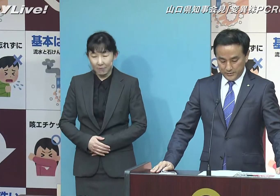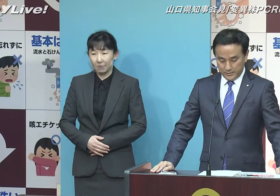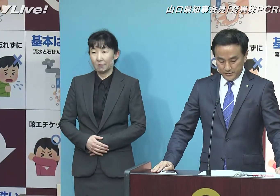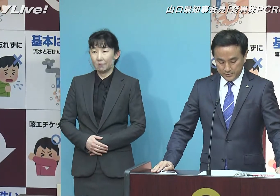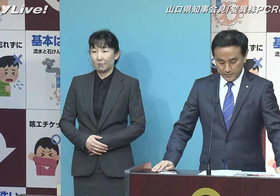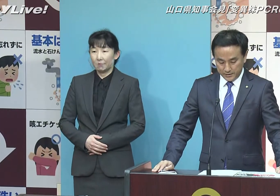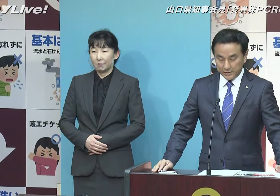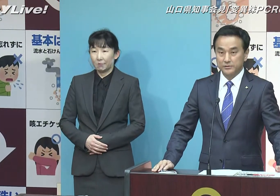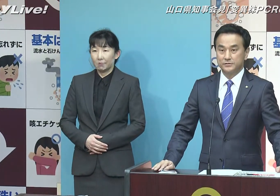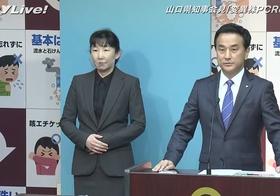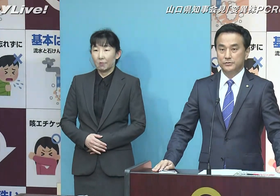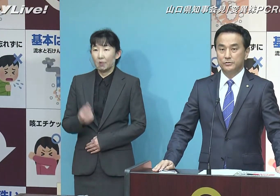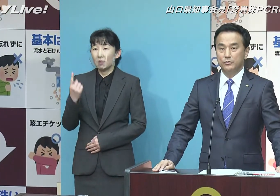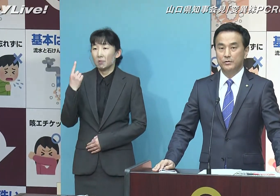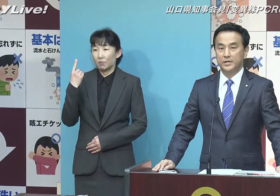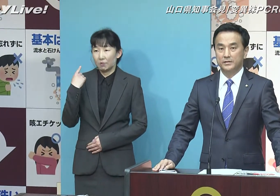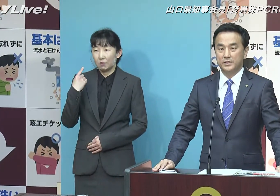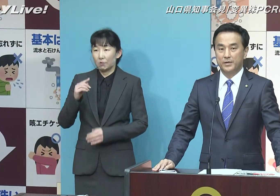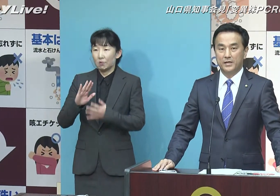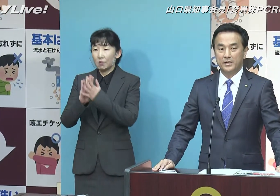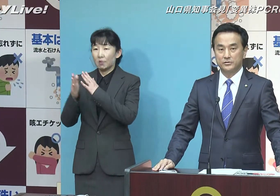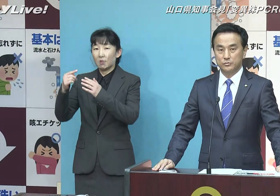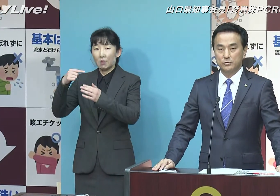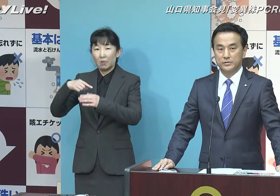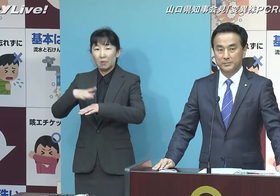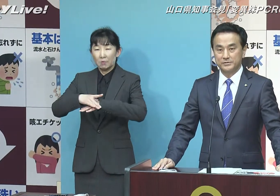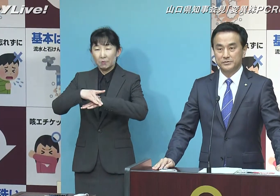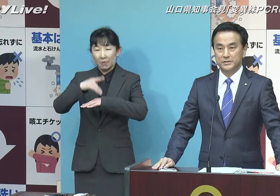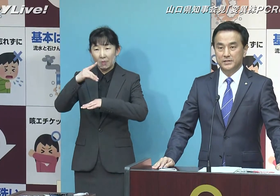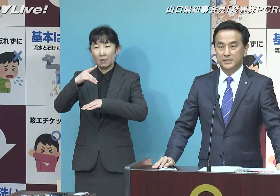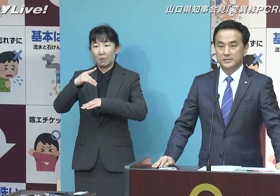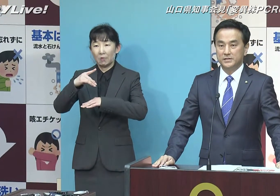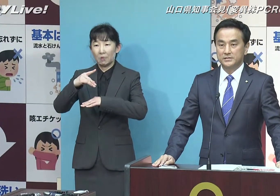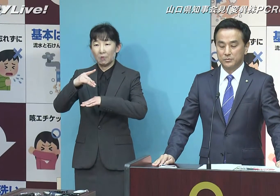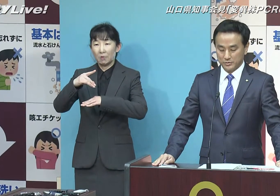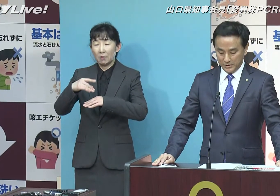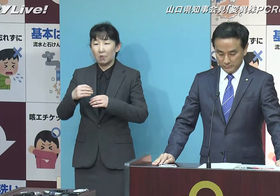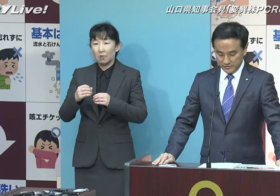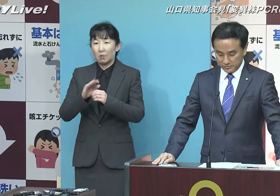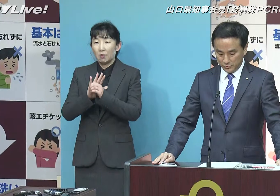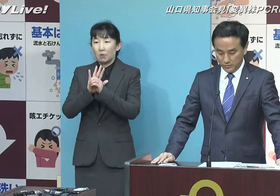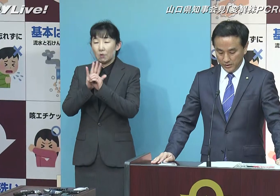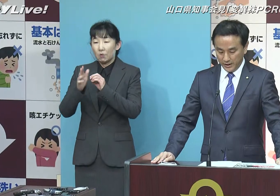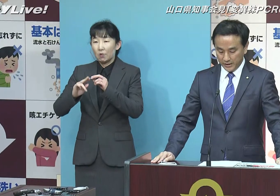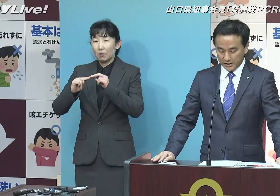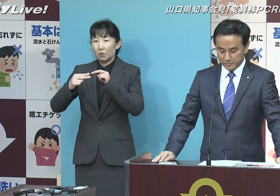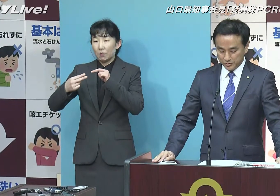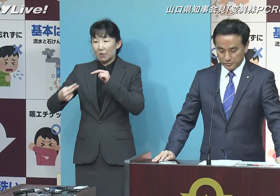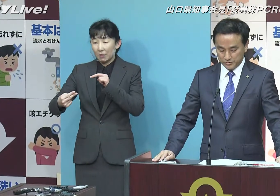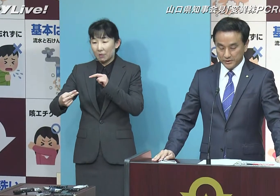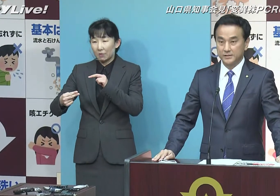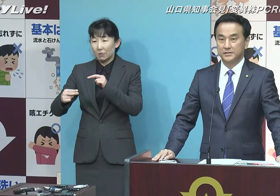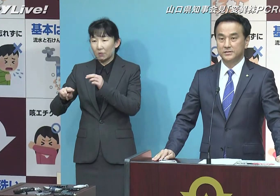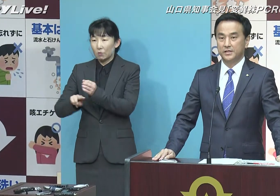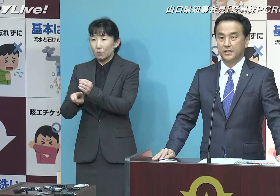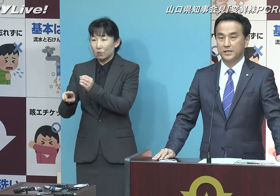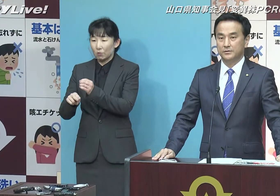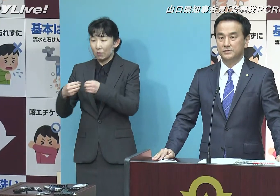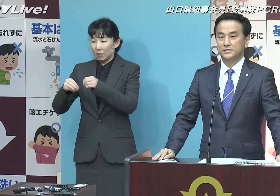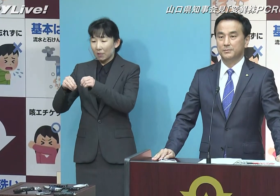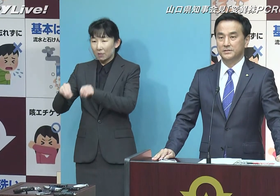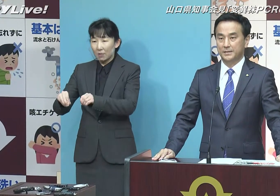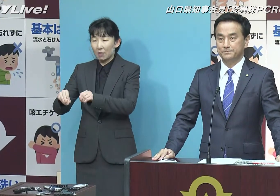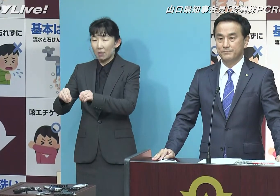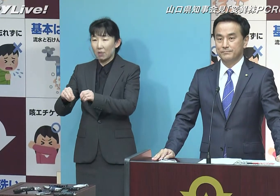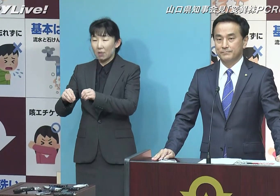はい、昨日本県では初となります新型コロナウイルスの変異株による感染事例が確